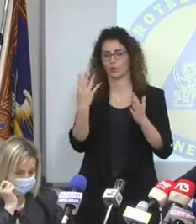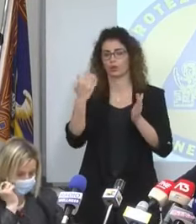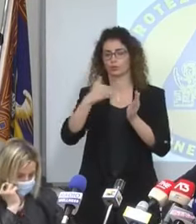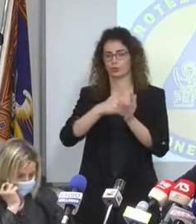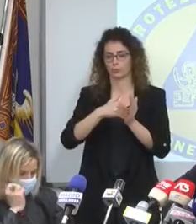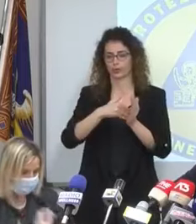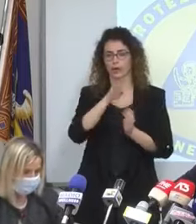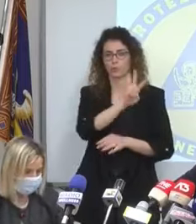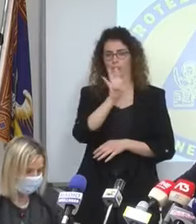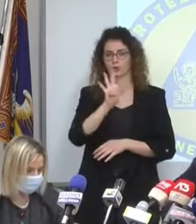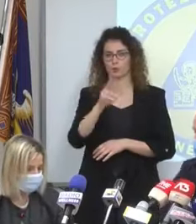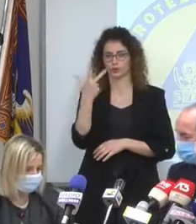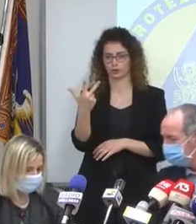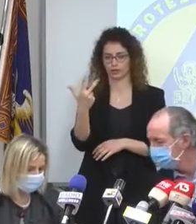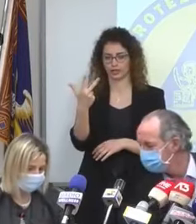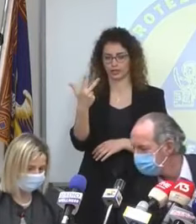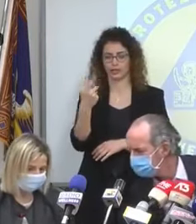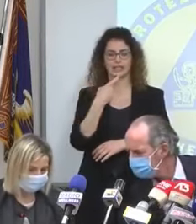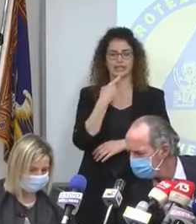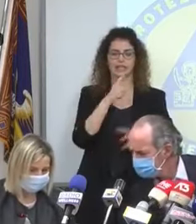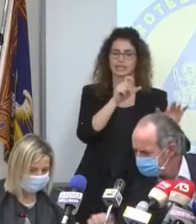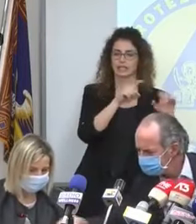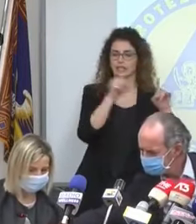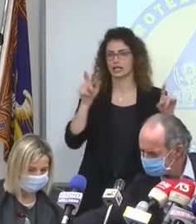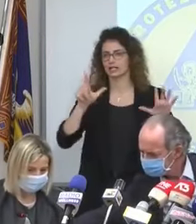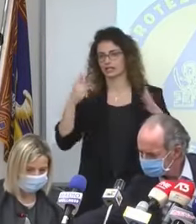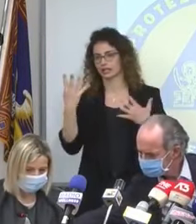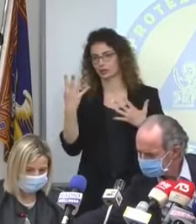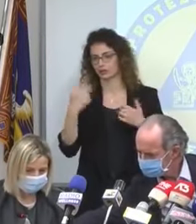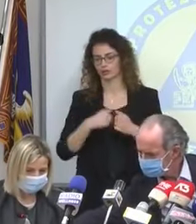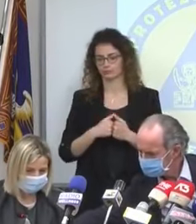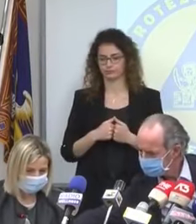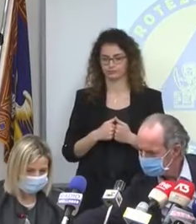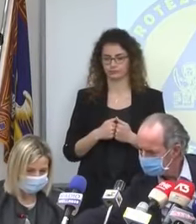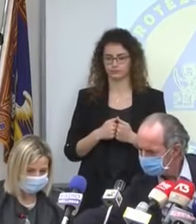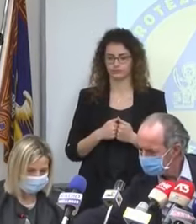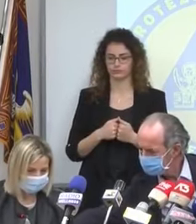494.443. Cosa? Dai 70 ai 79.